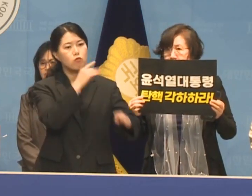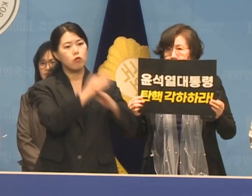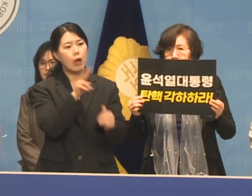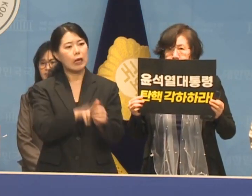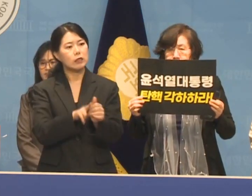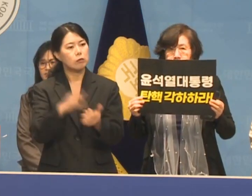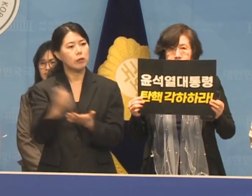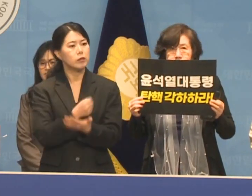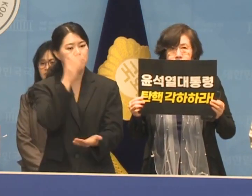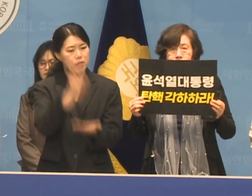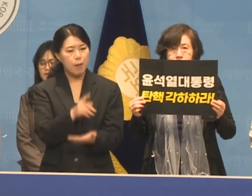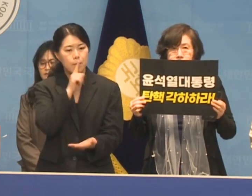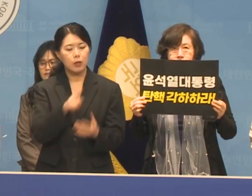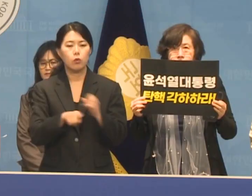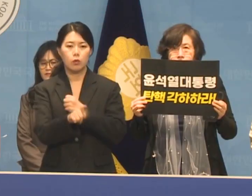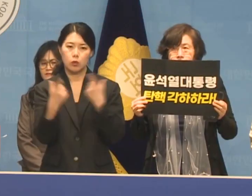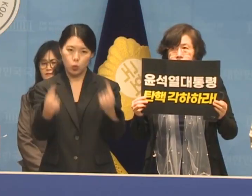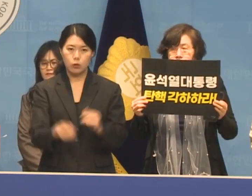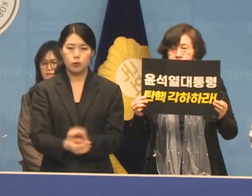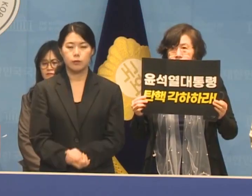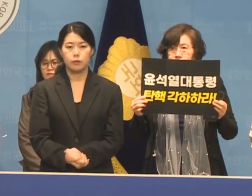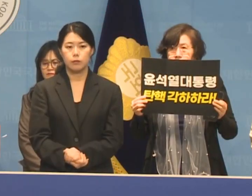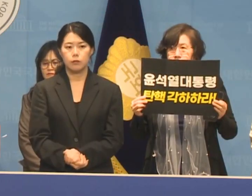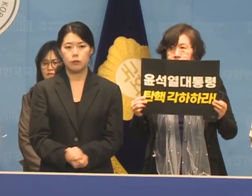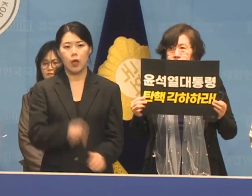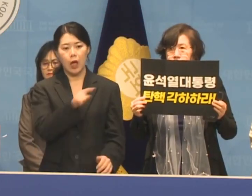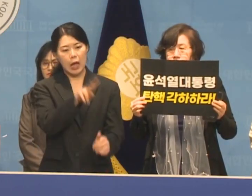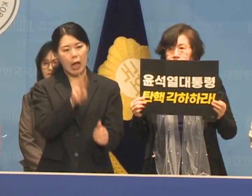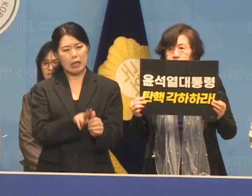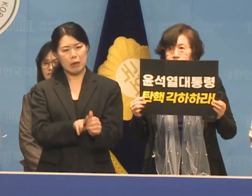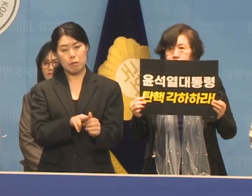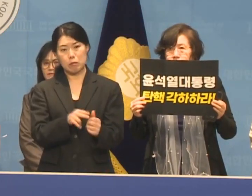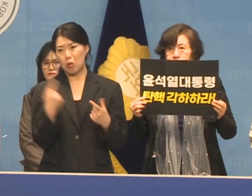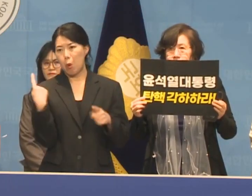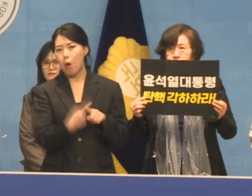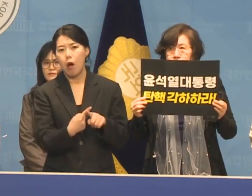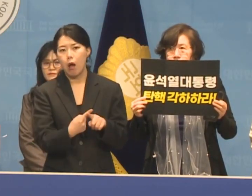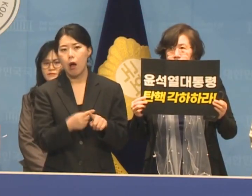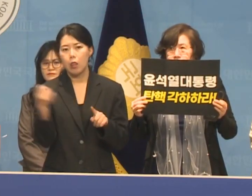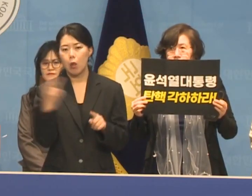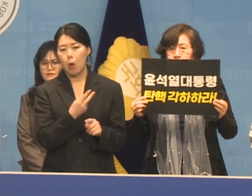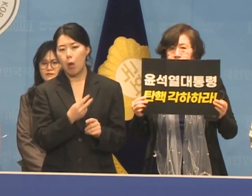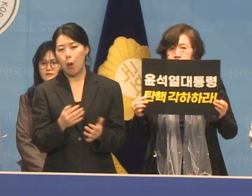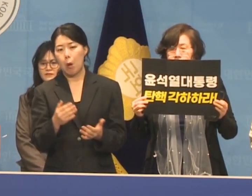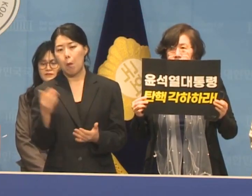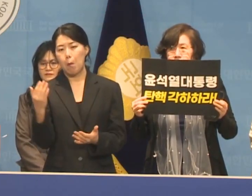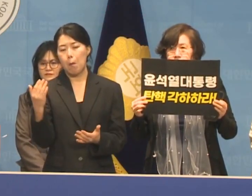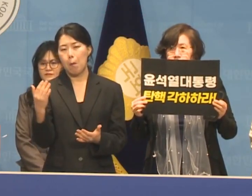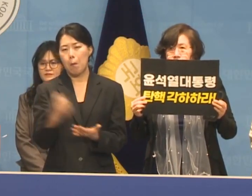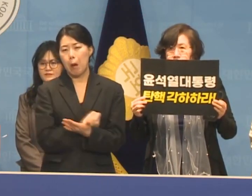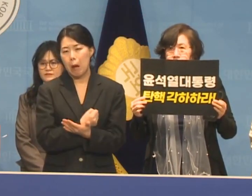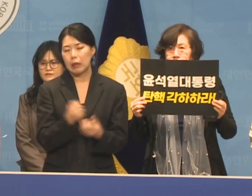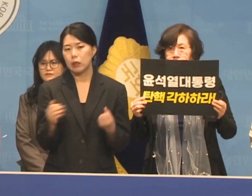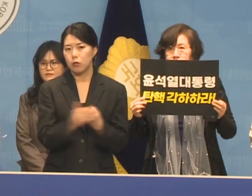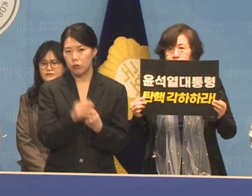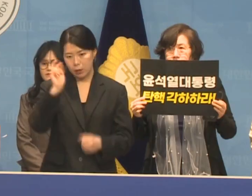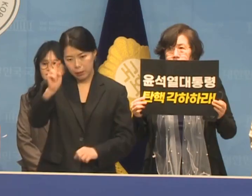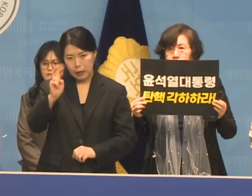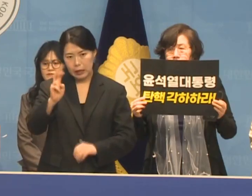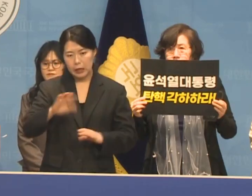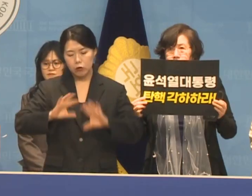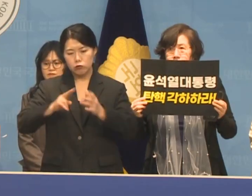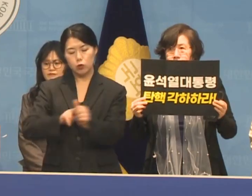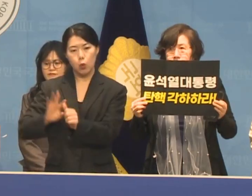잡지 말라는 겁니다. 그들이 바로 간첩이거나 그들에게 매수된 자가 아니고서 어떻게